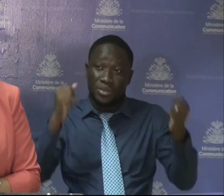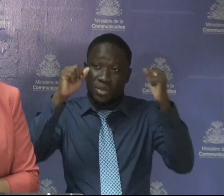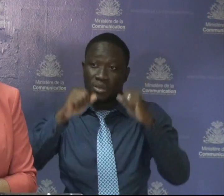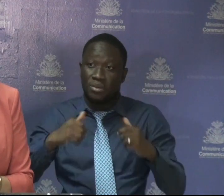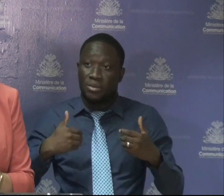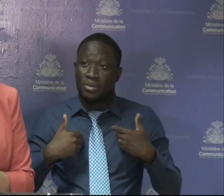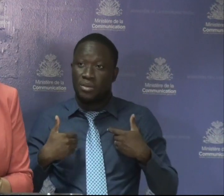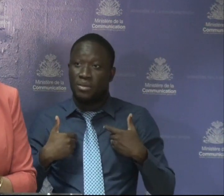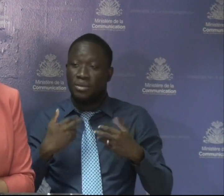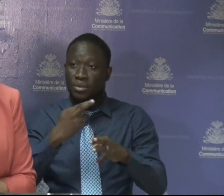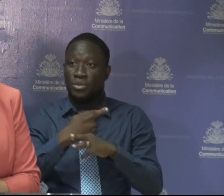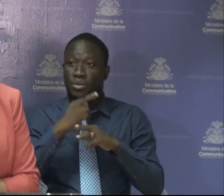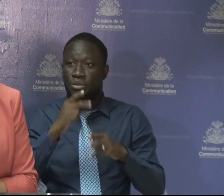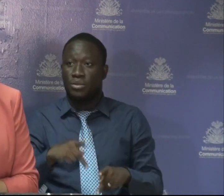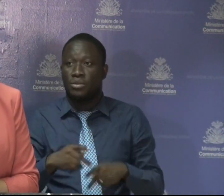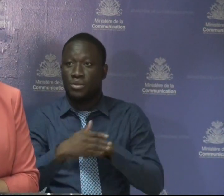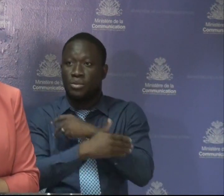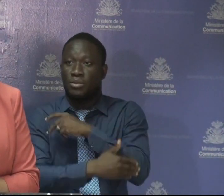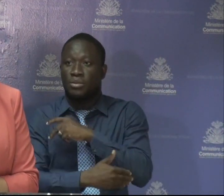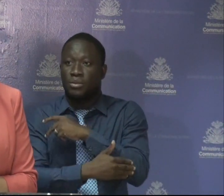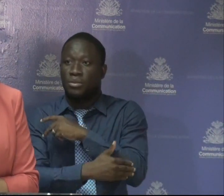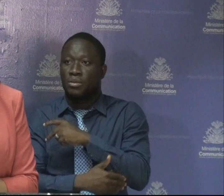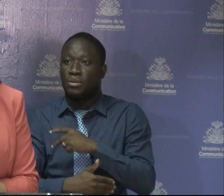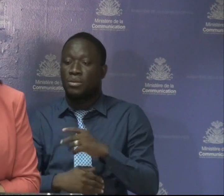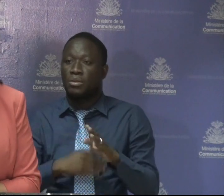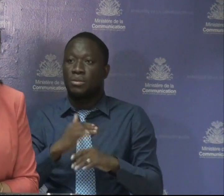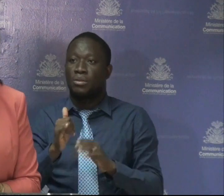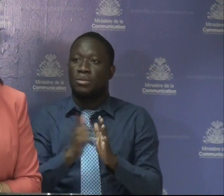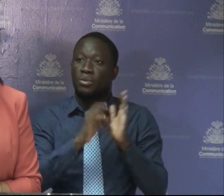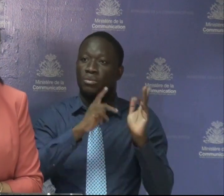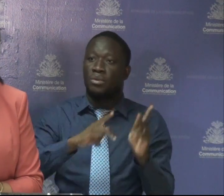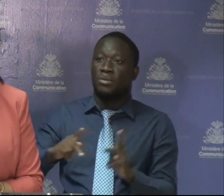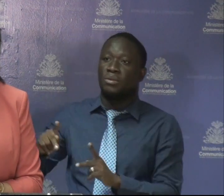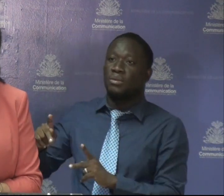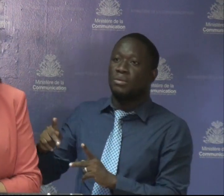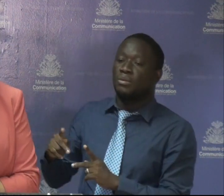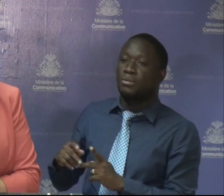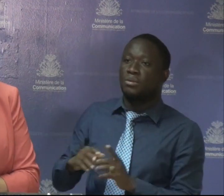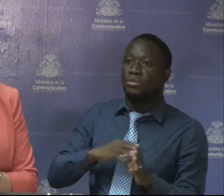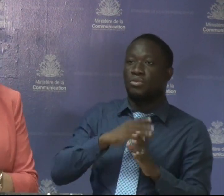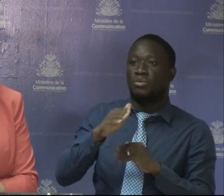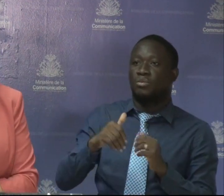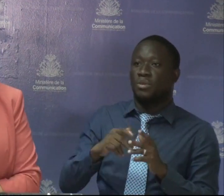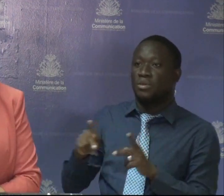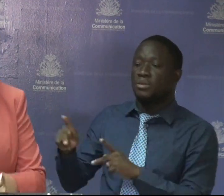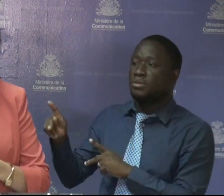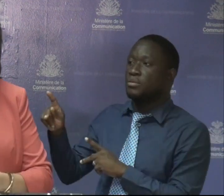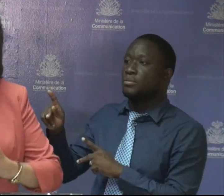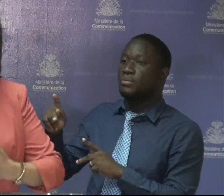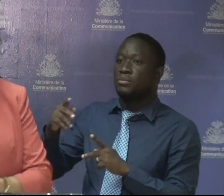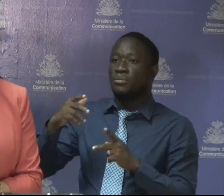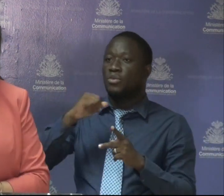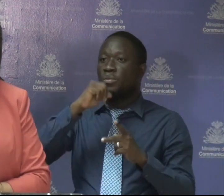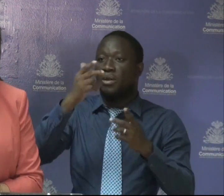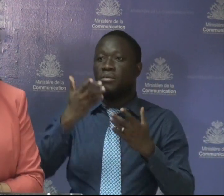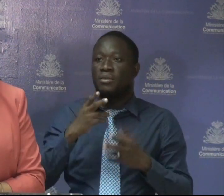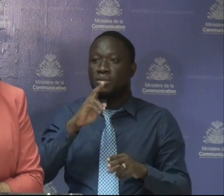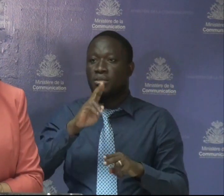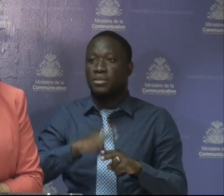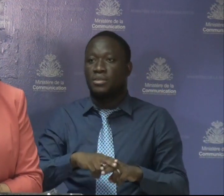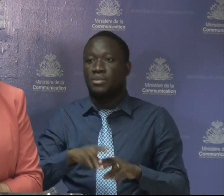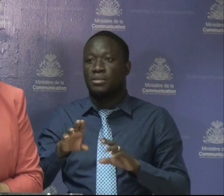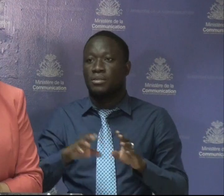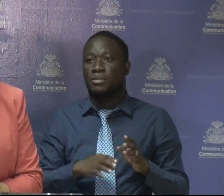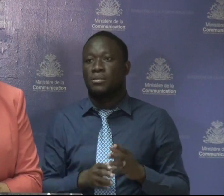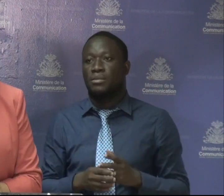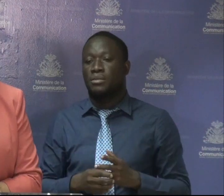capable de gagner pour recevoir les gens dans le pays. Donc tout ça, c'est une planification qui gagne. Toute bagaille dans cette planification, c'est ça que nous parlons de chita fait.